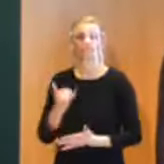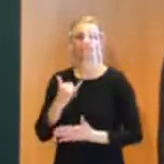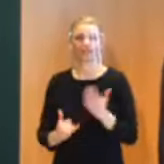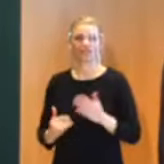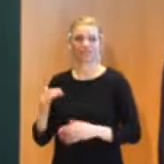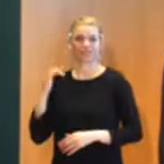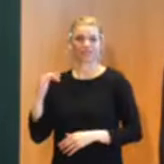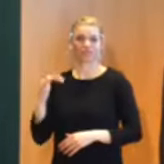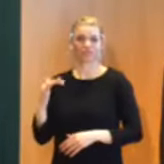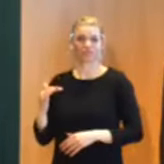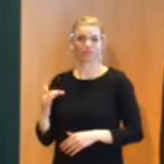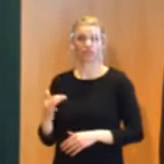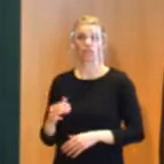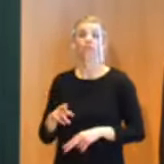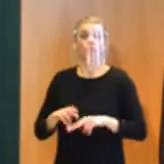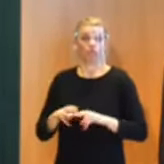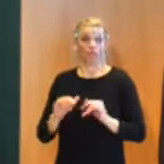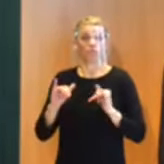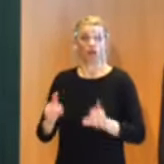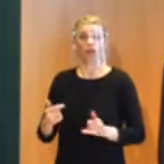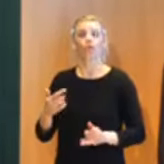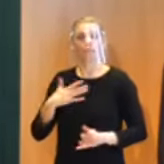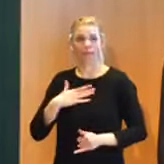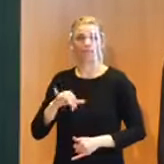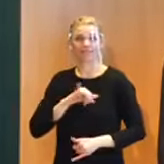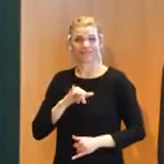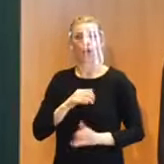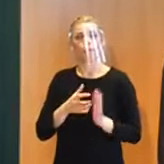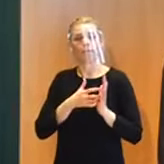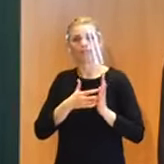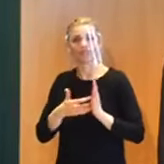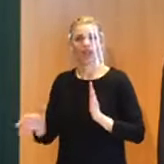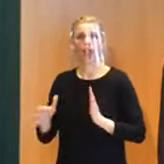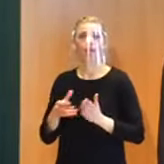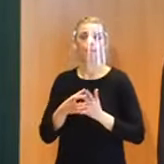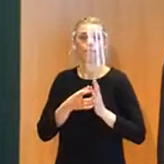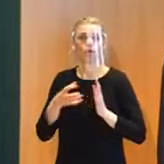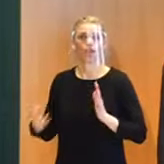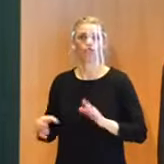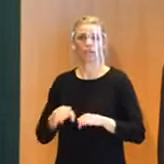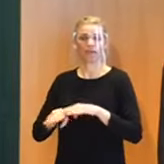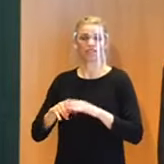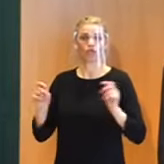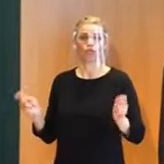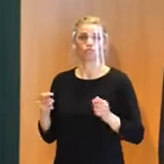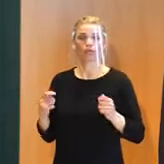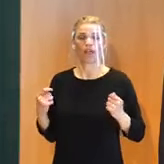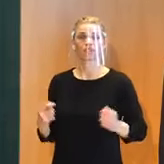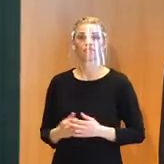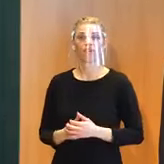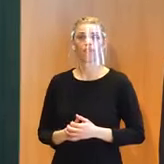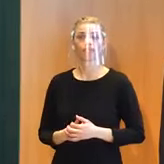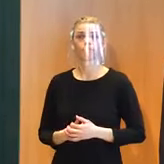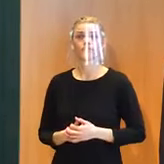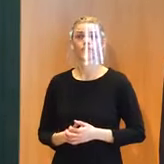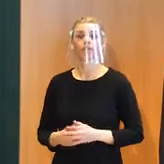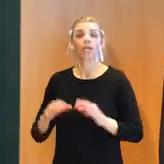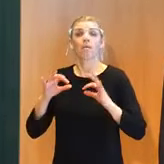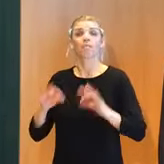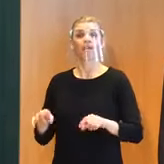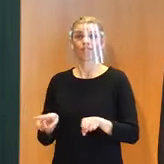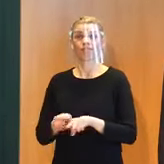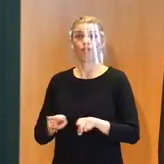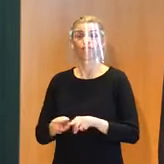mám záujem viesť ďalej ministerstvo hospodárstva. Totiž nebolo to ministerstvo hospodárstva, ktoré by vyrábalo